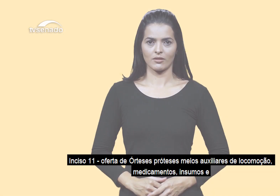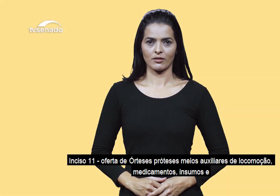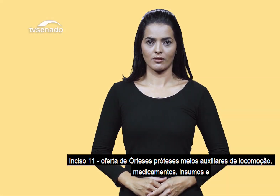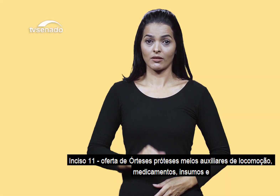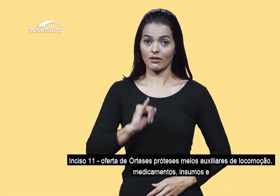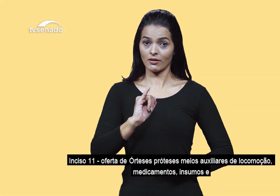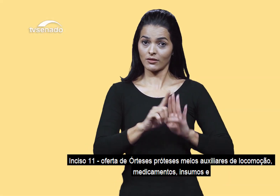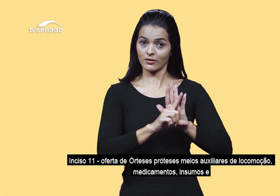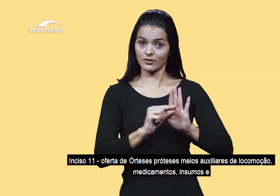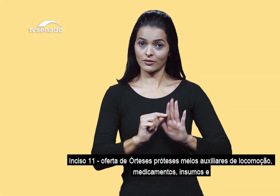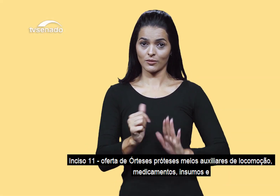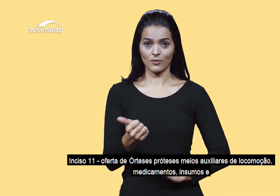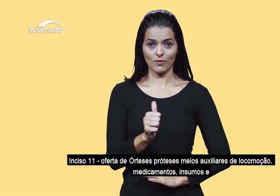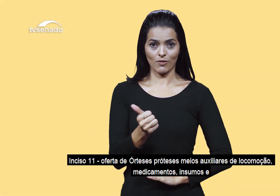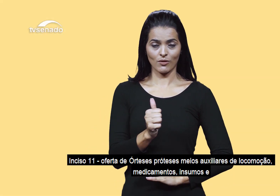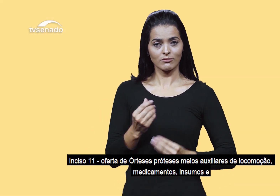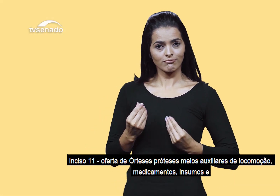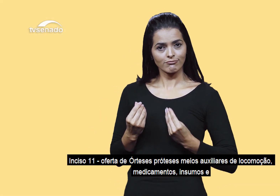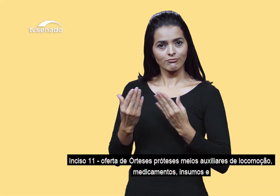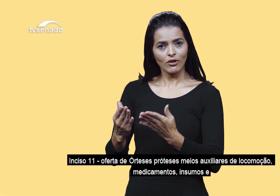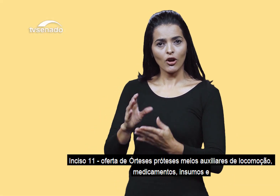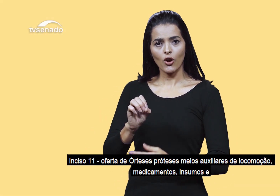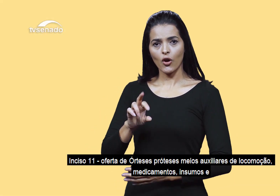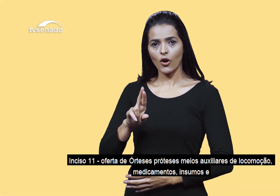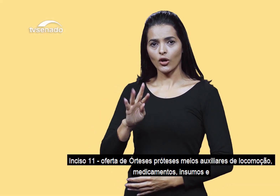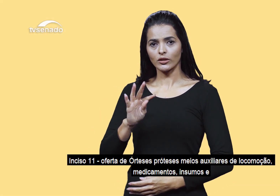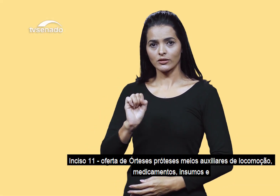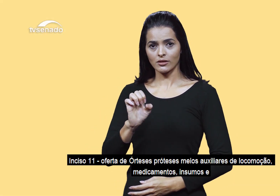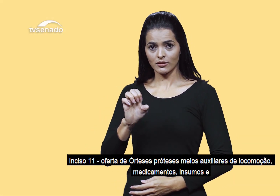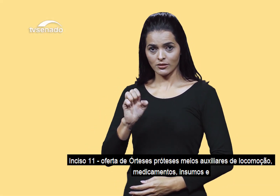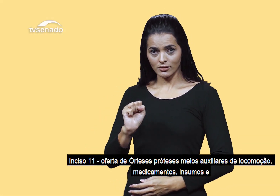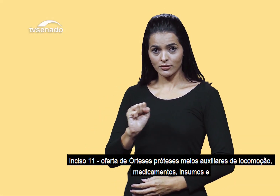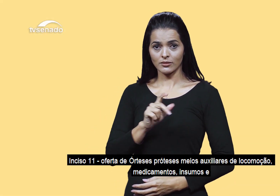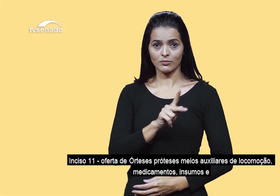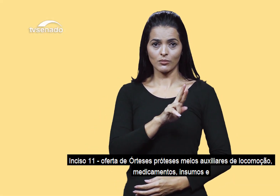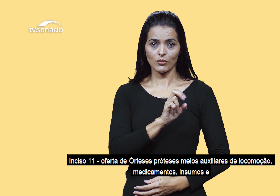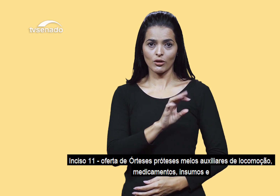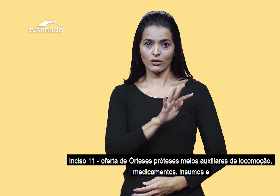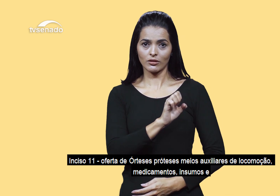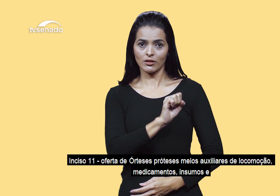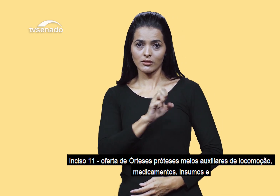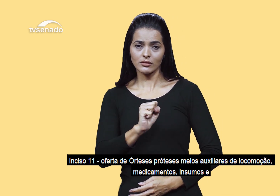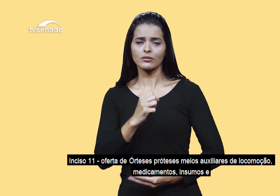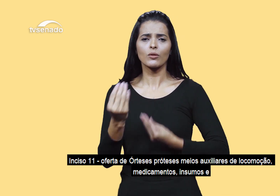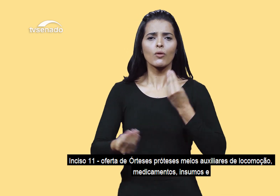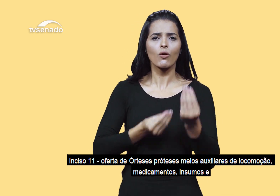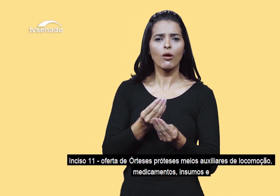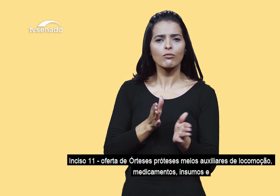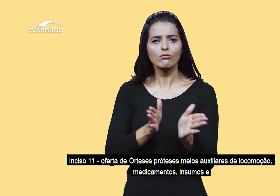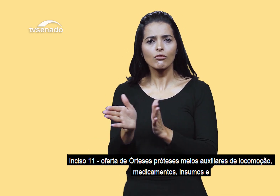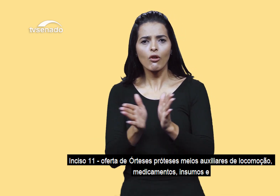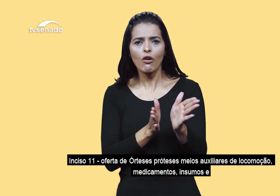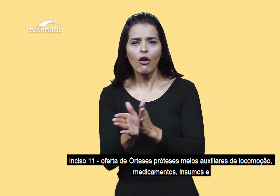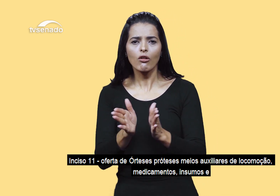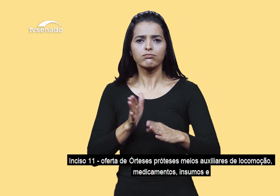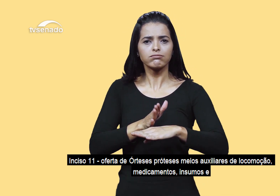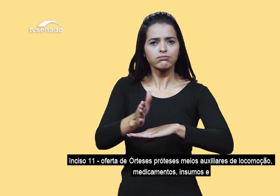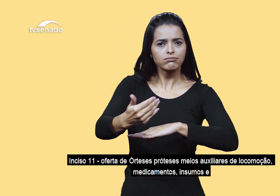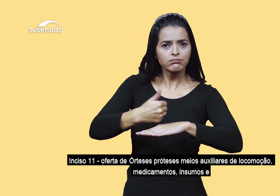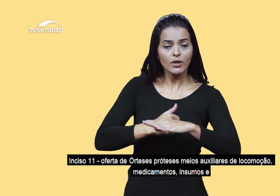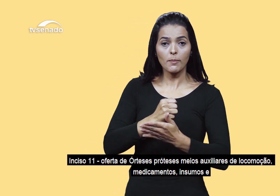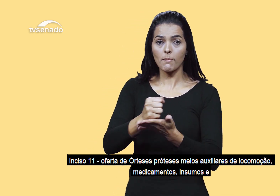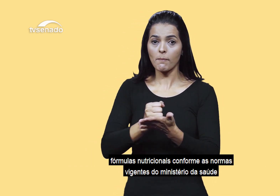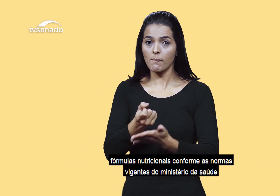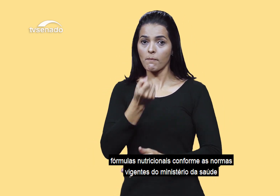Inciso 11. Oferta de órteses, próteses, meios auxiliares de locomoção, medicamentos,